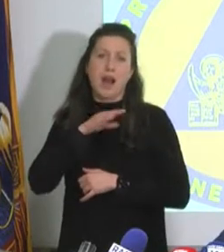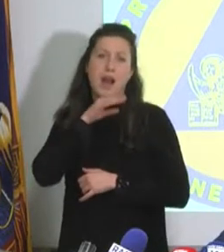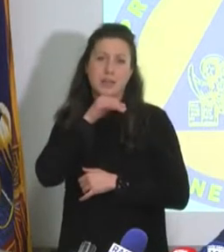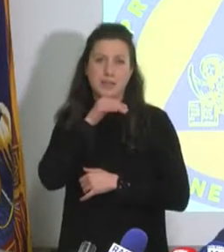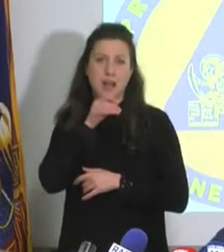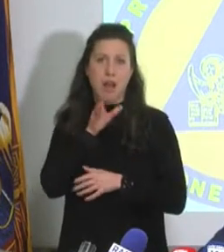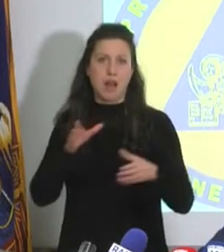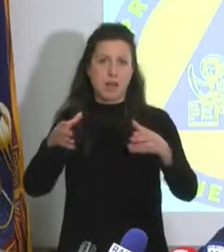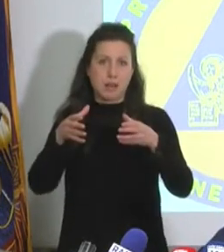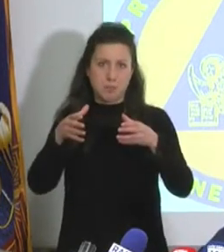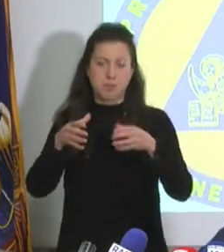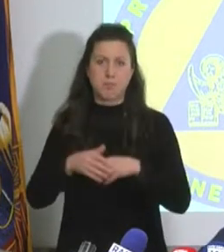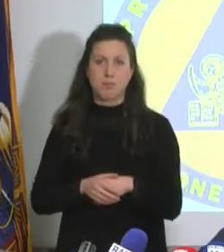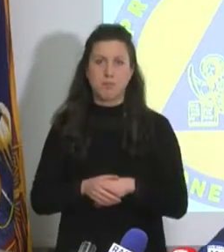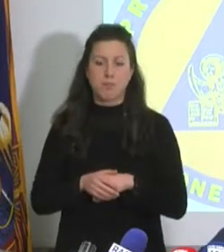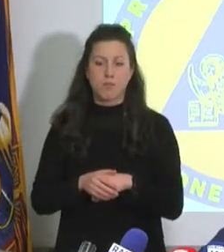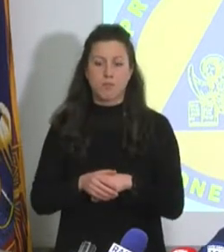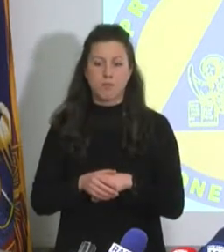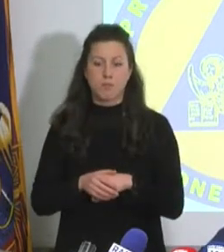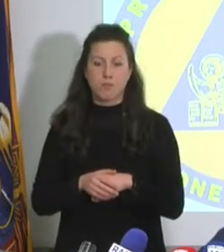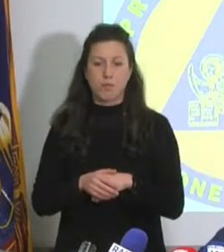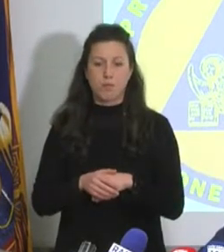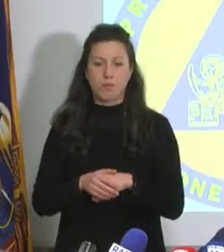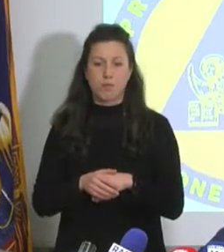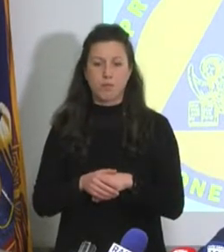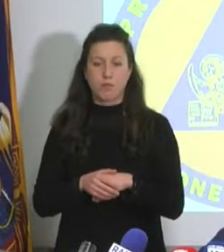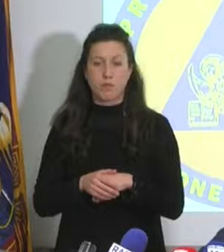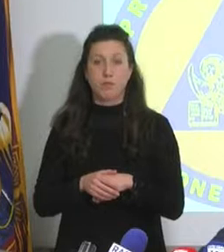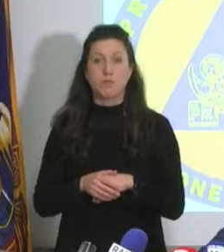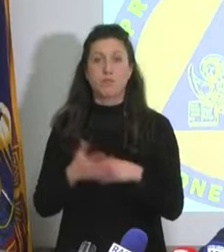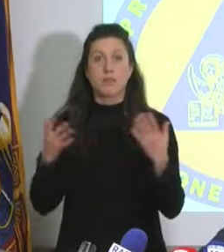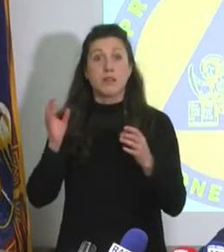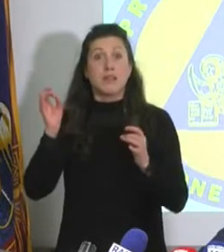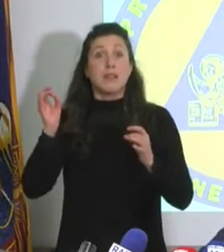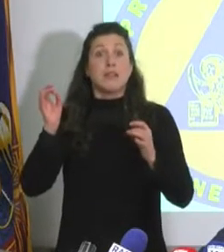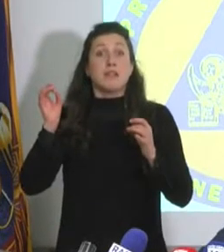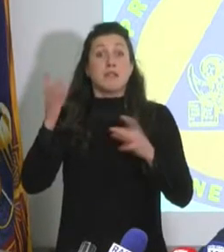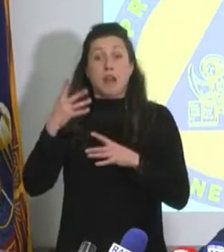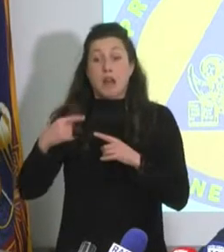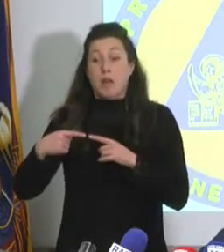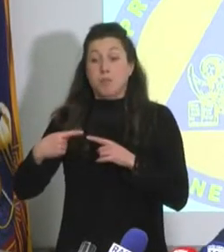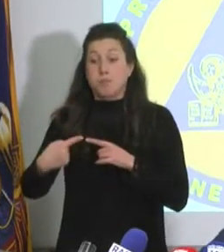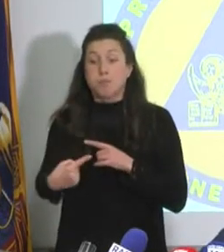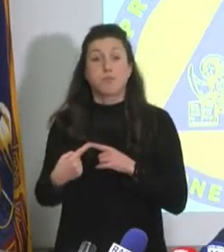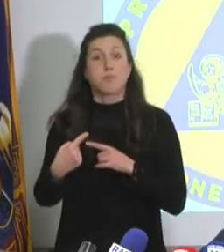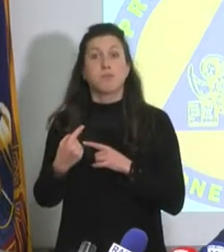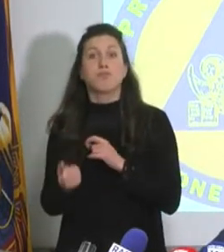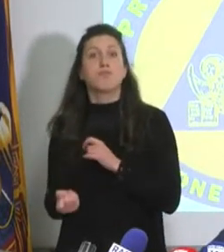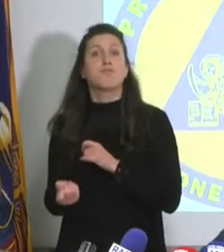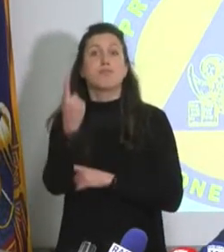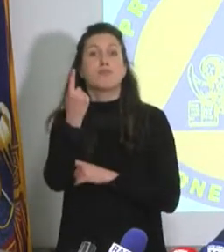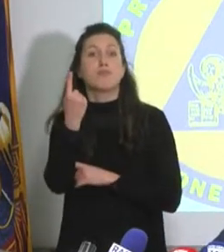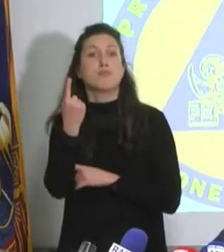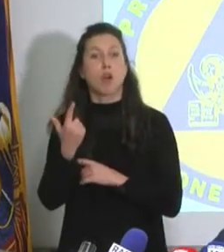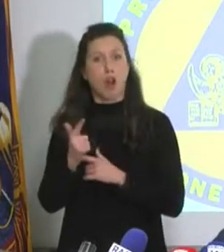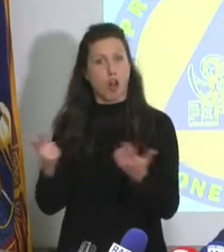se non ci saranno cambiamenti repentini di scenario nelle prossime ore e nei prossimi giorni io ho già dato disposizioni